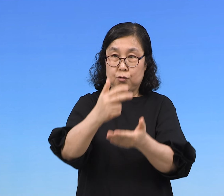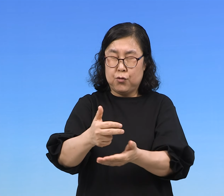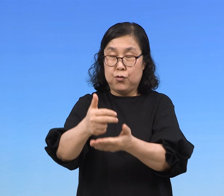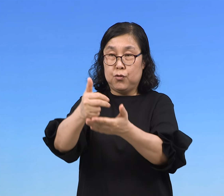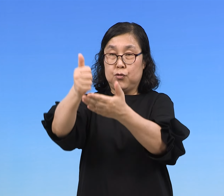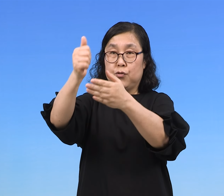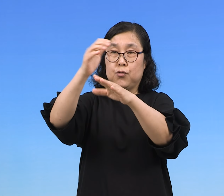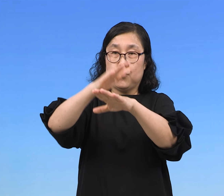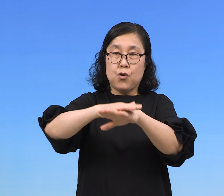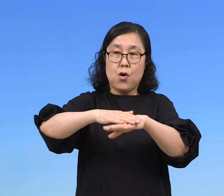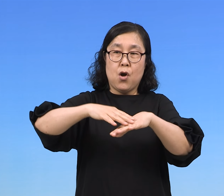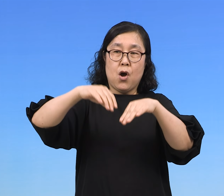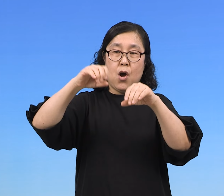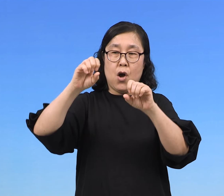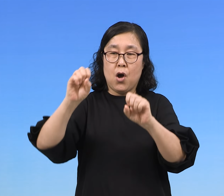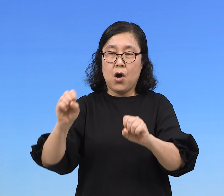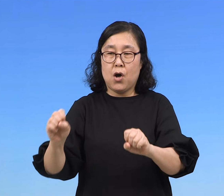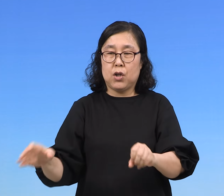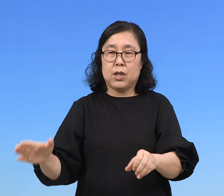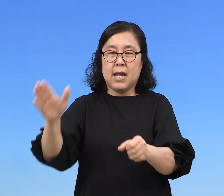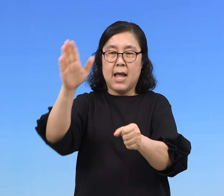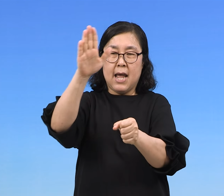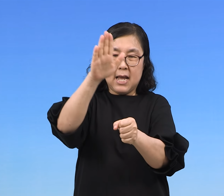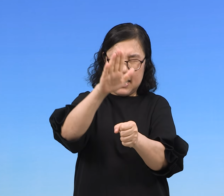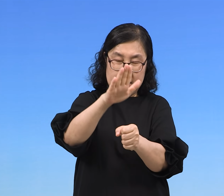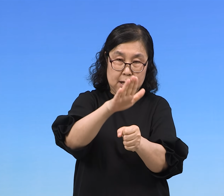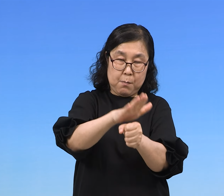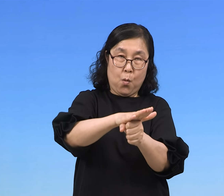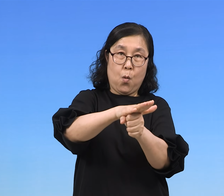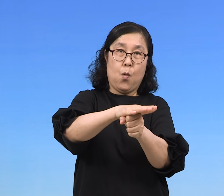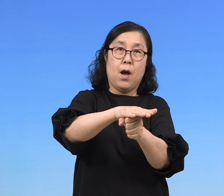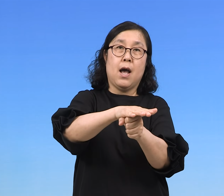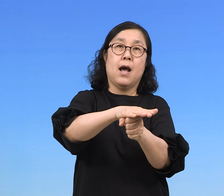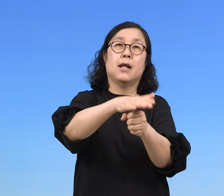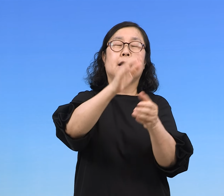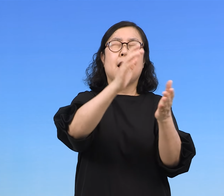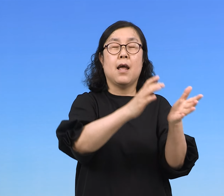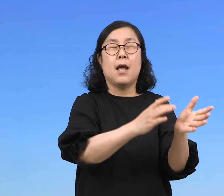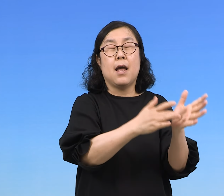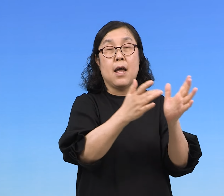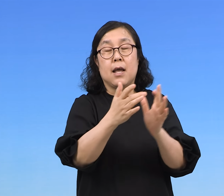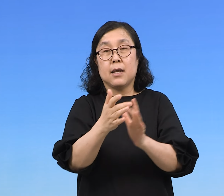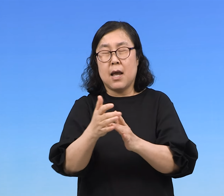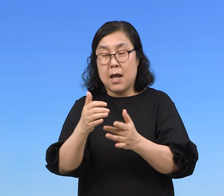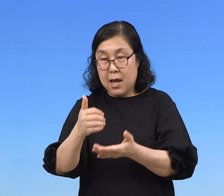헛되이 봉하네 예수 내 주,